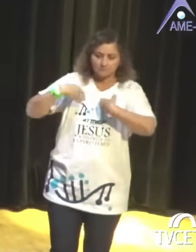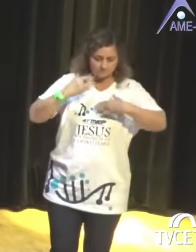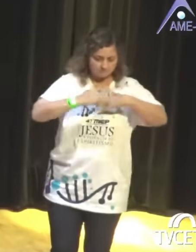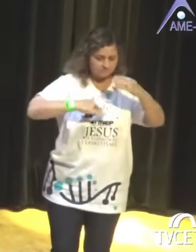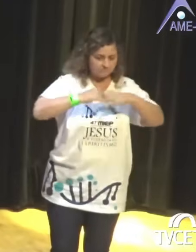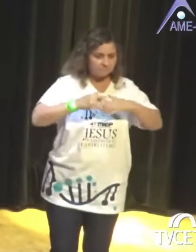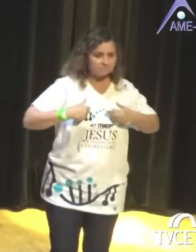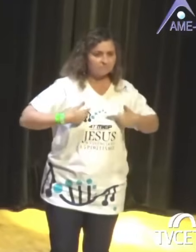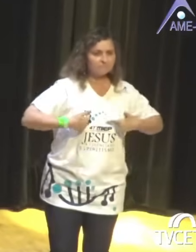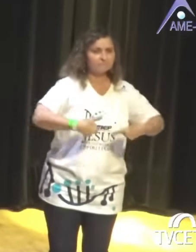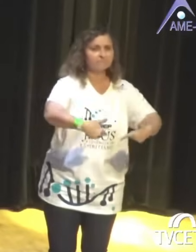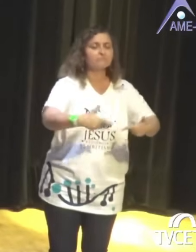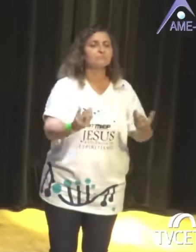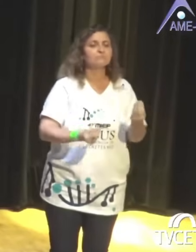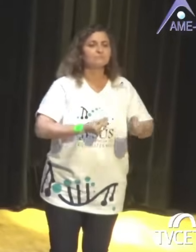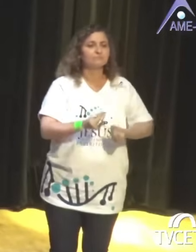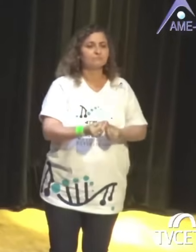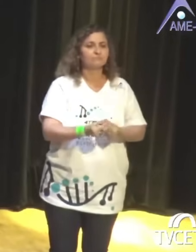na